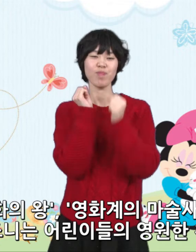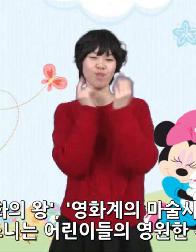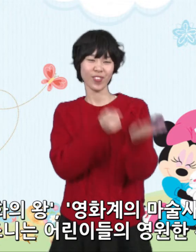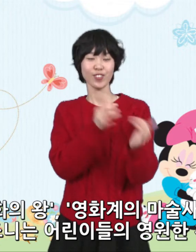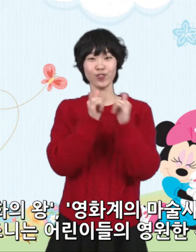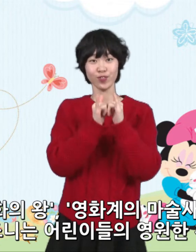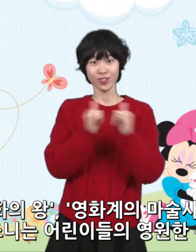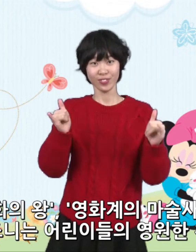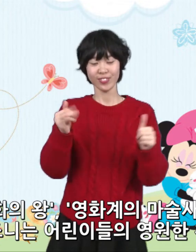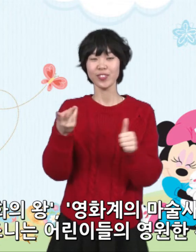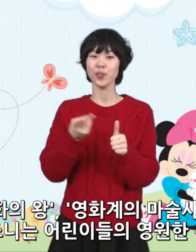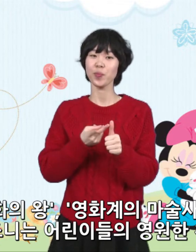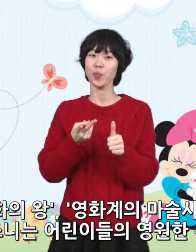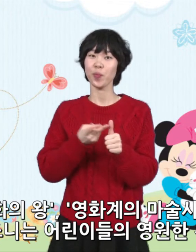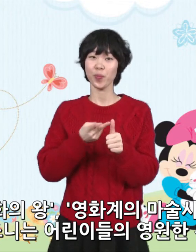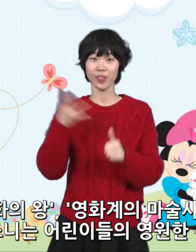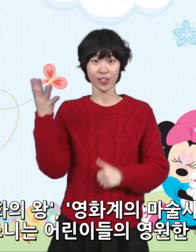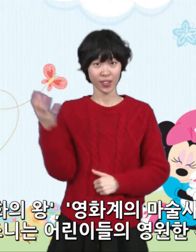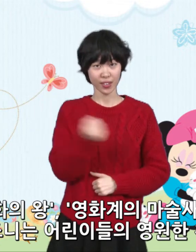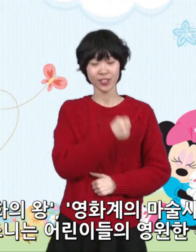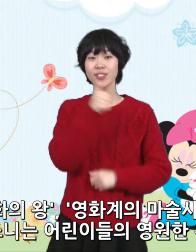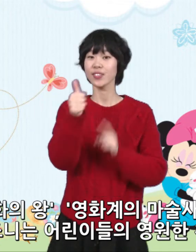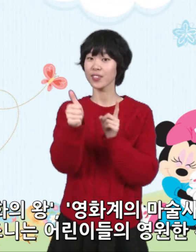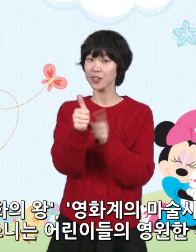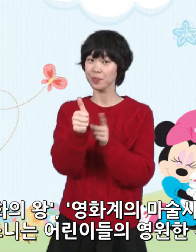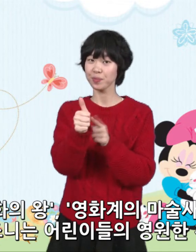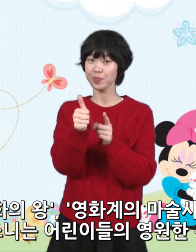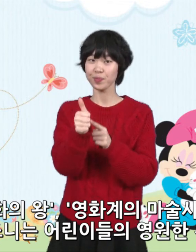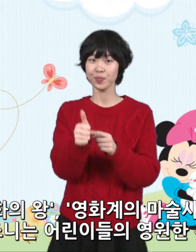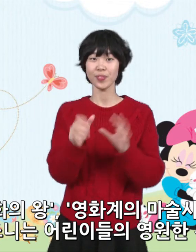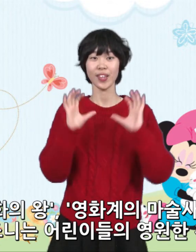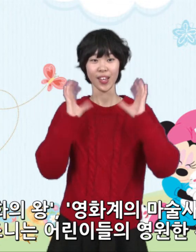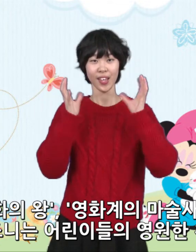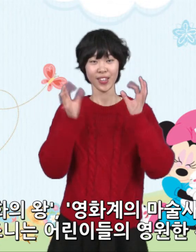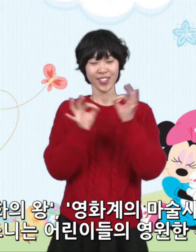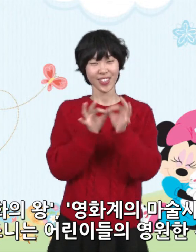불리는 월트 디즈니는 어린이들의 영원한 친구랍니다.